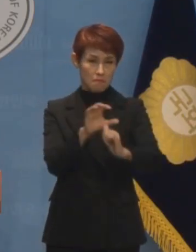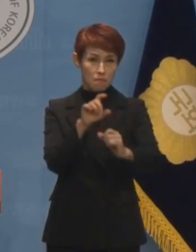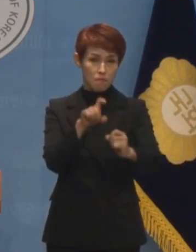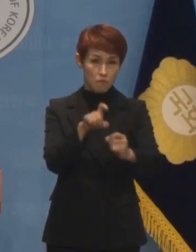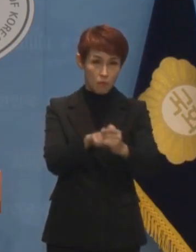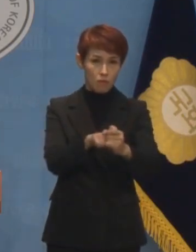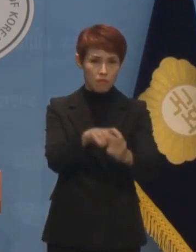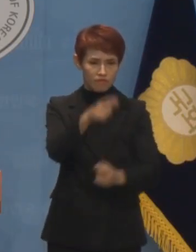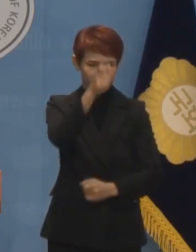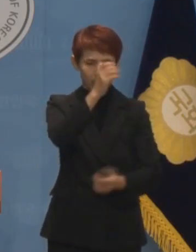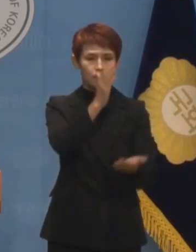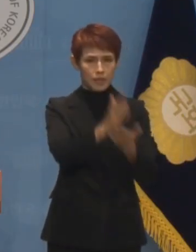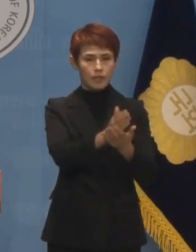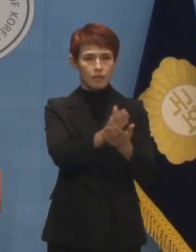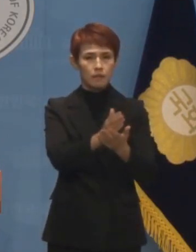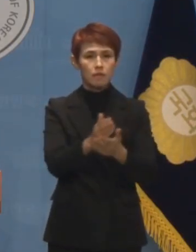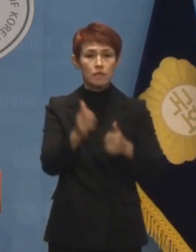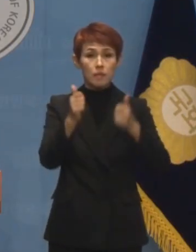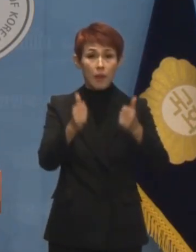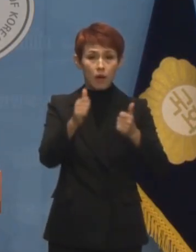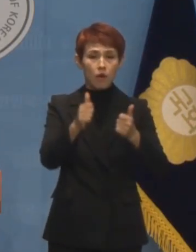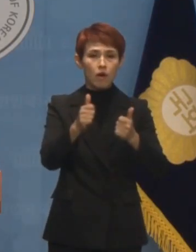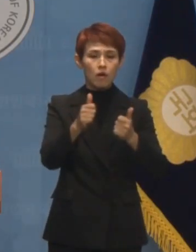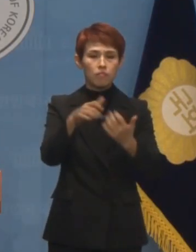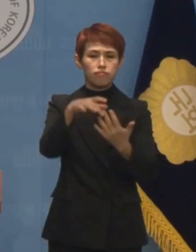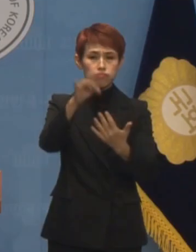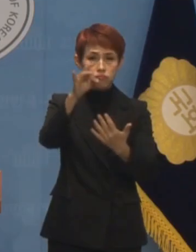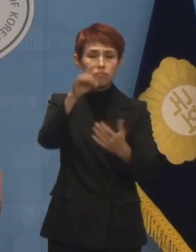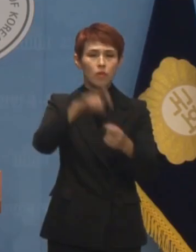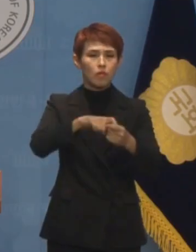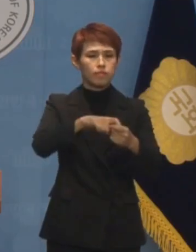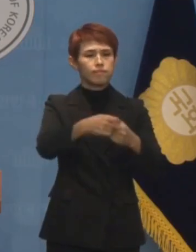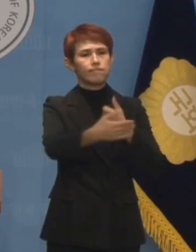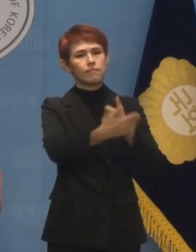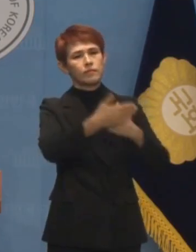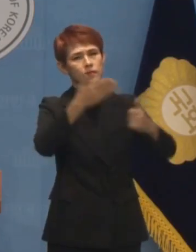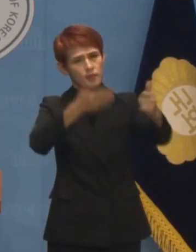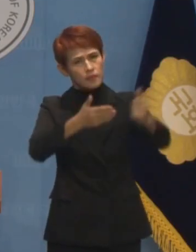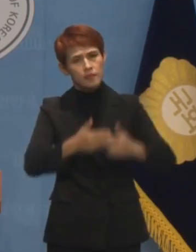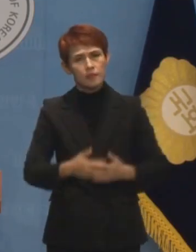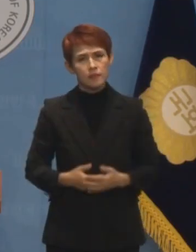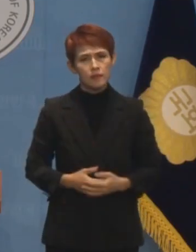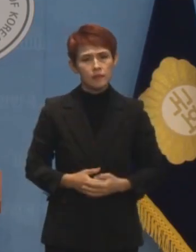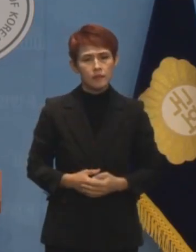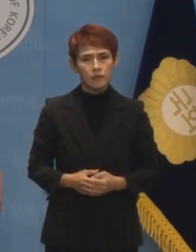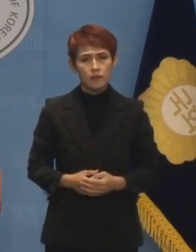말고 헌법재판관 후임 선출에 적극 협조하기 바랍니다.